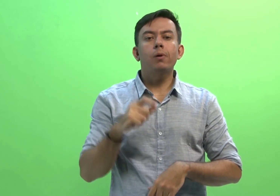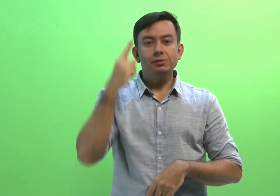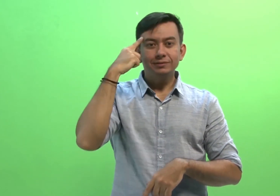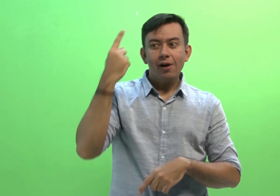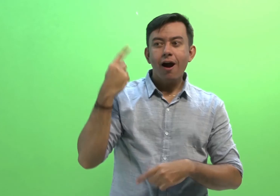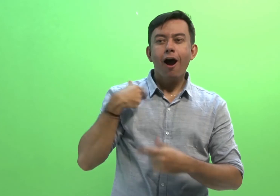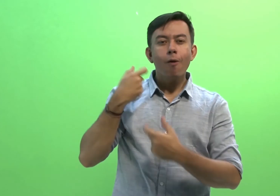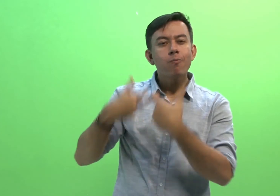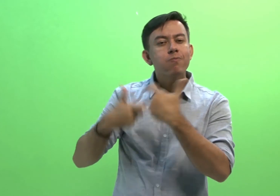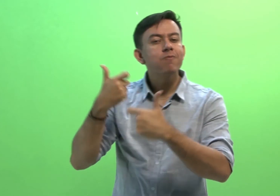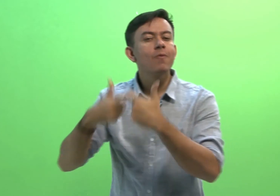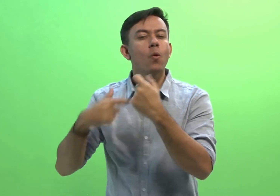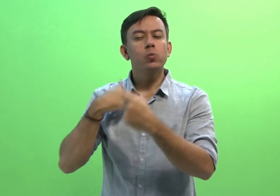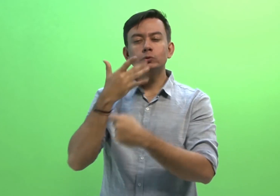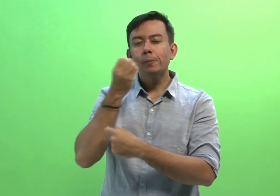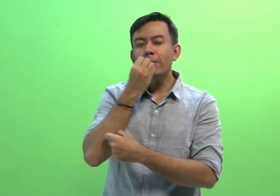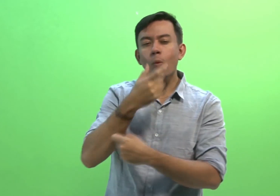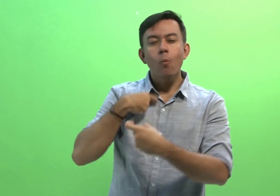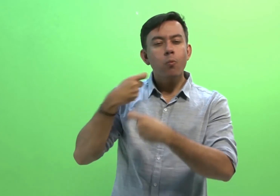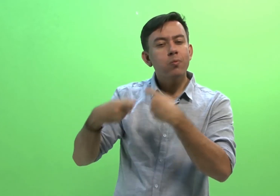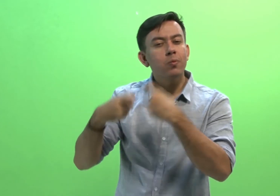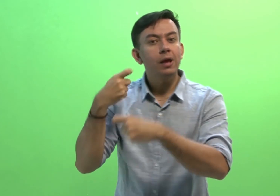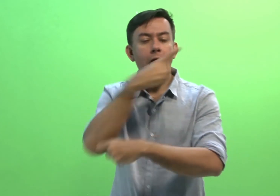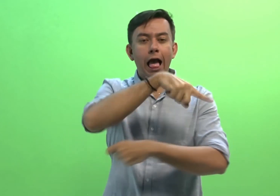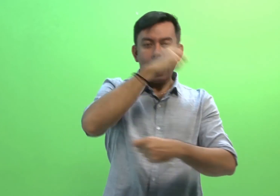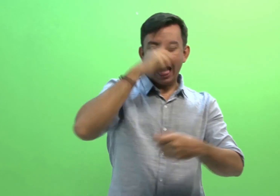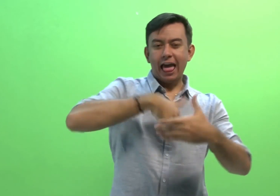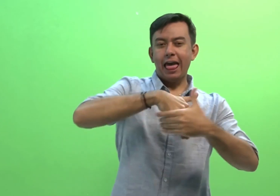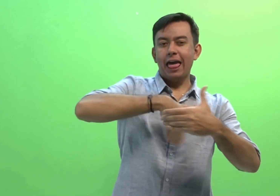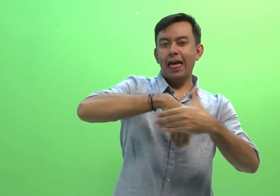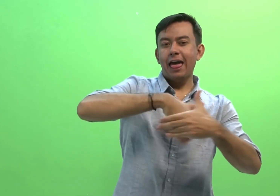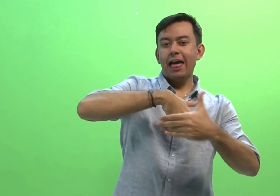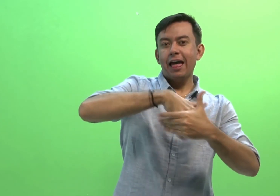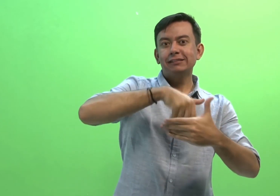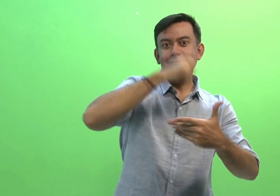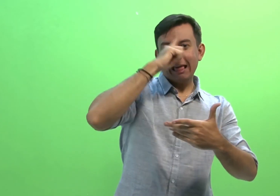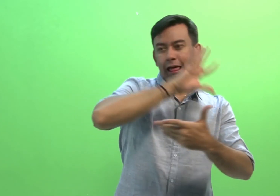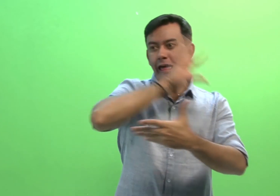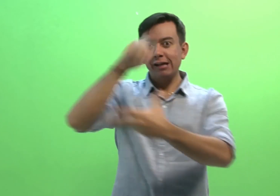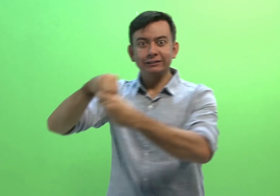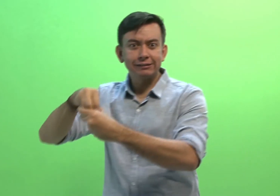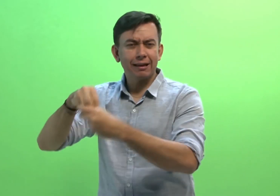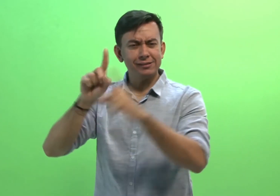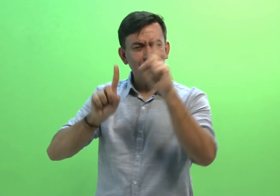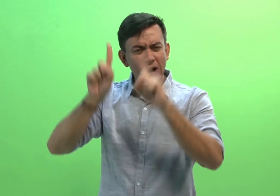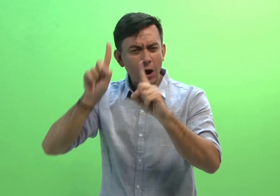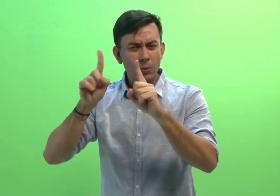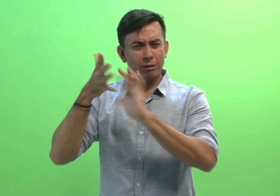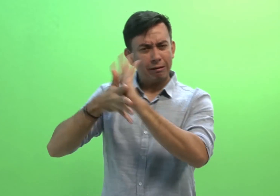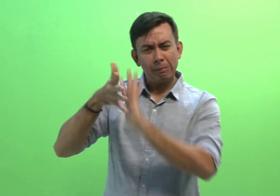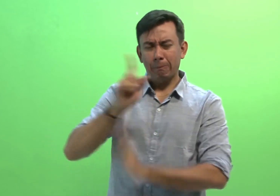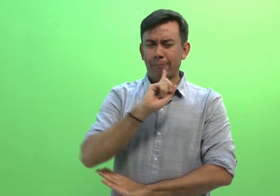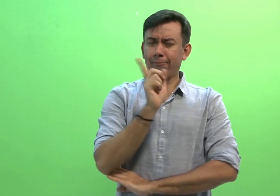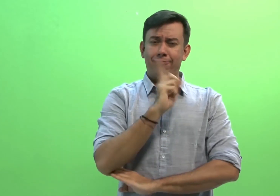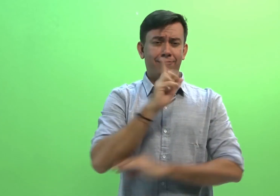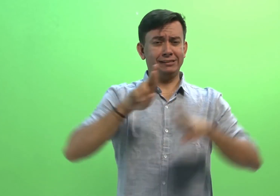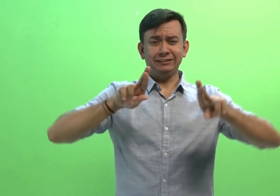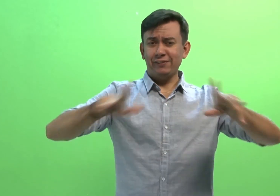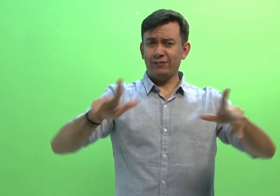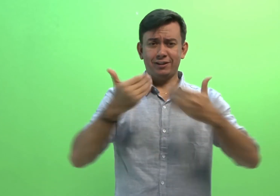sexual. Então, fez um sexo bom, legal, usam este sinal. E pensa-se que é um sinal da língua de sinais. Nada a ver. O